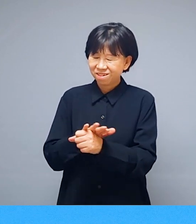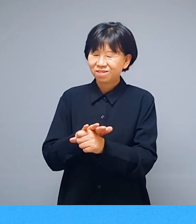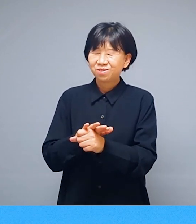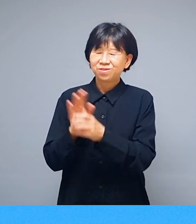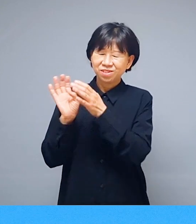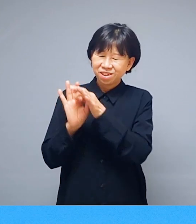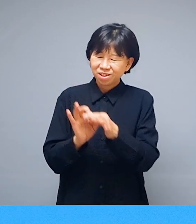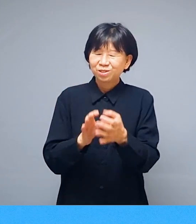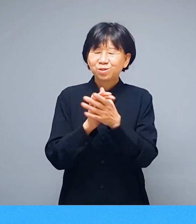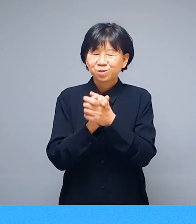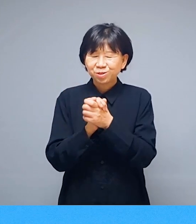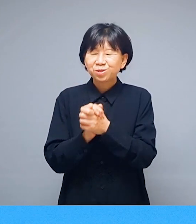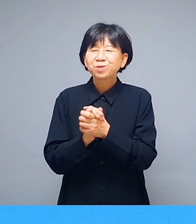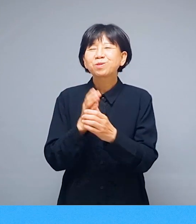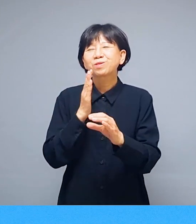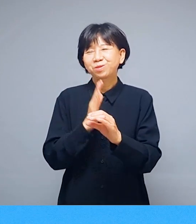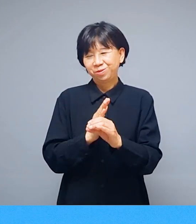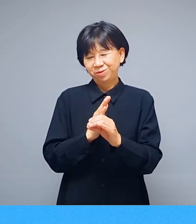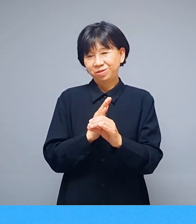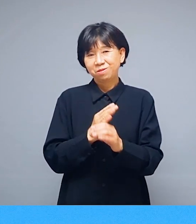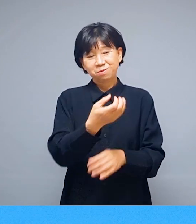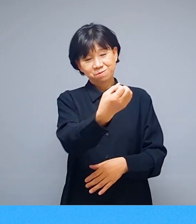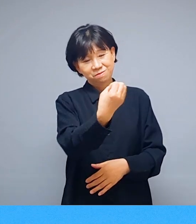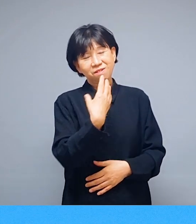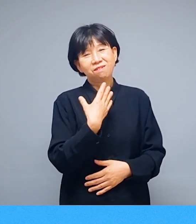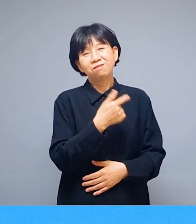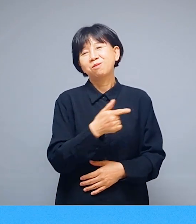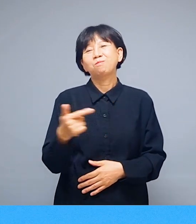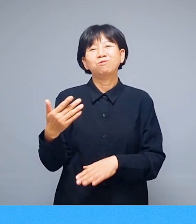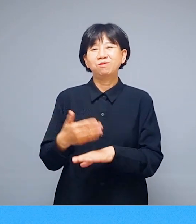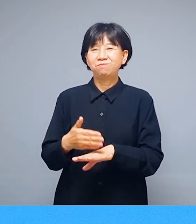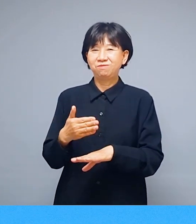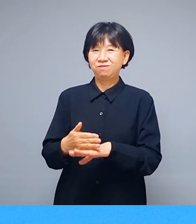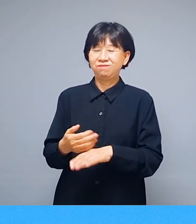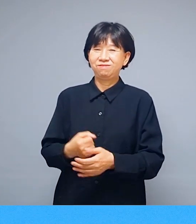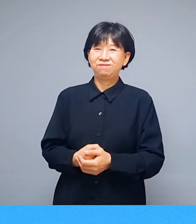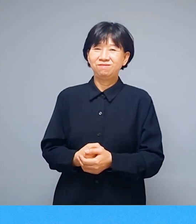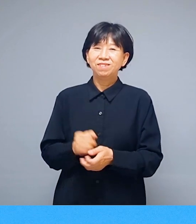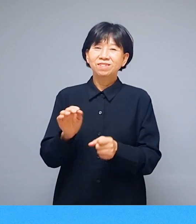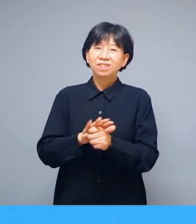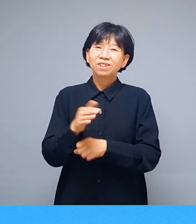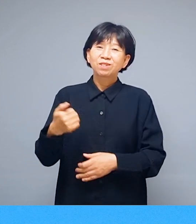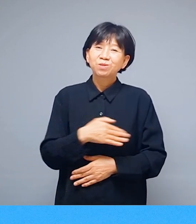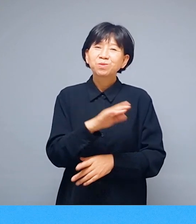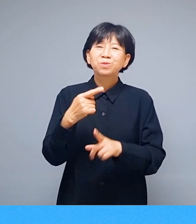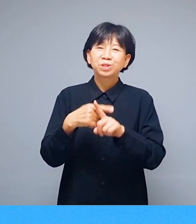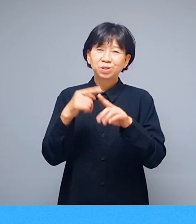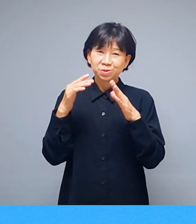있어요. 이런 이야기를 꼭 해주십니다. 여러분, 사랑하는 우리 교회가